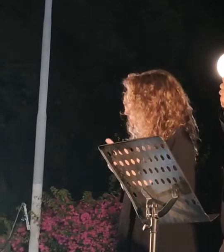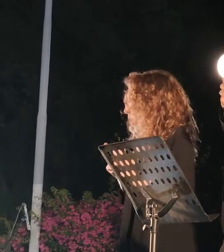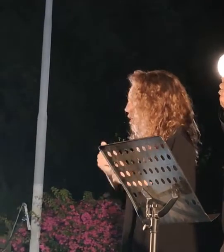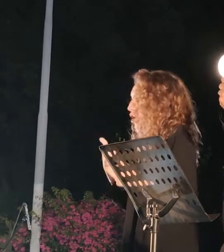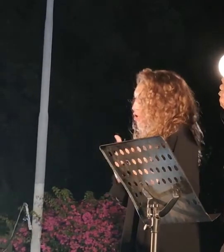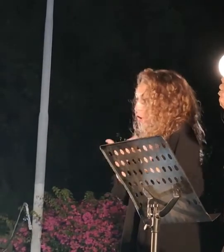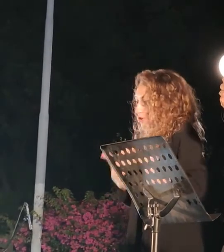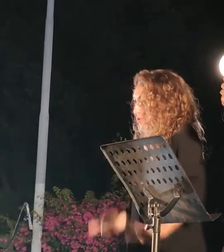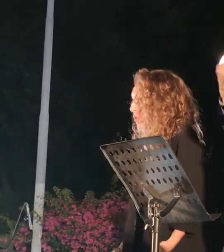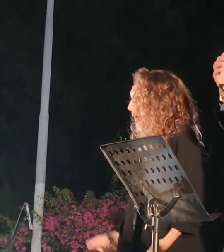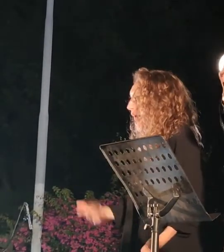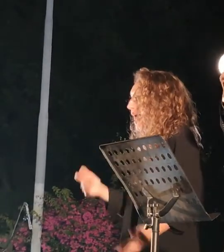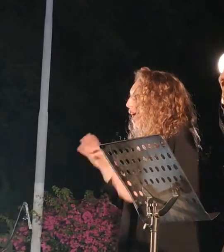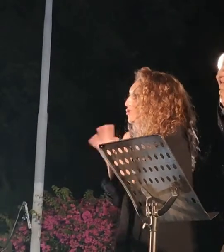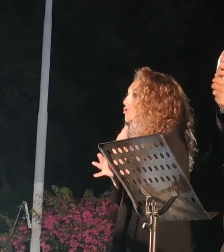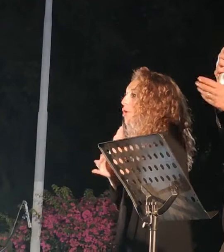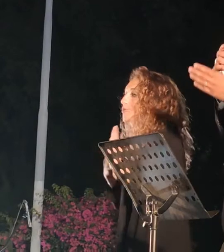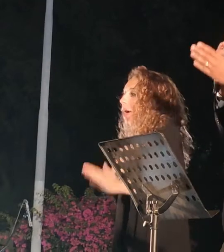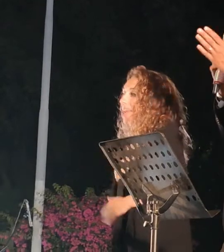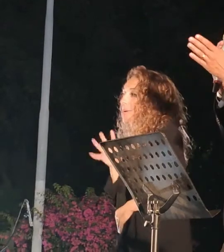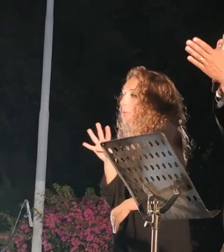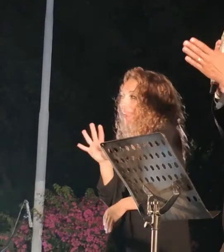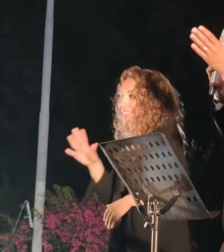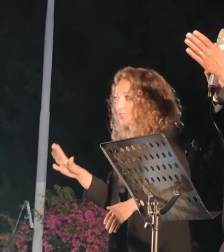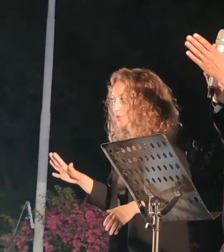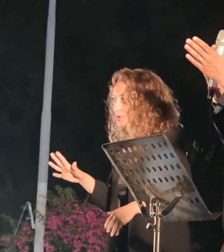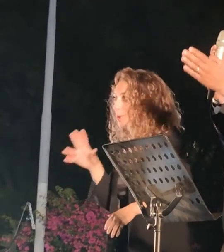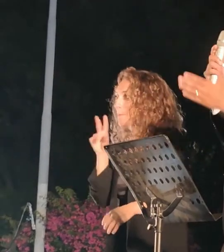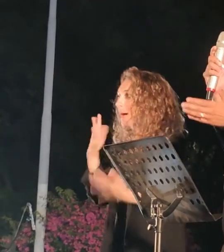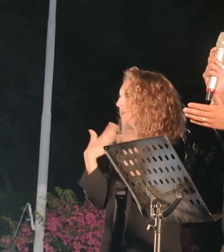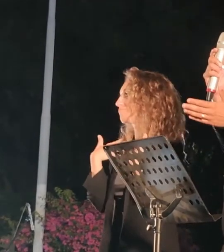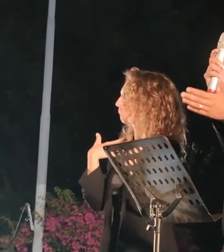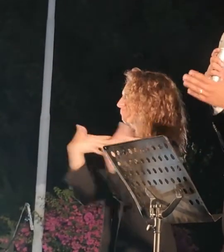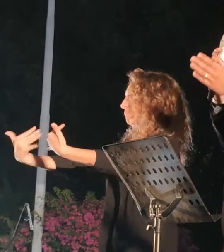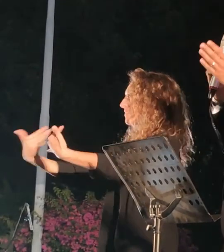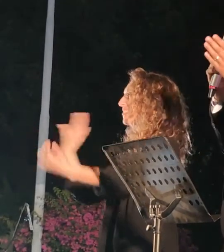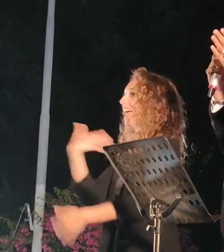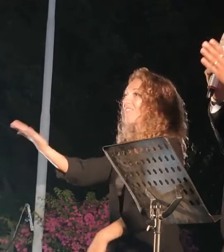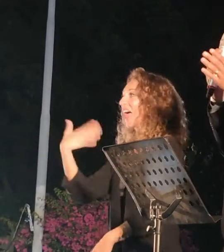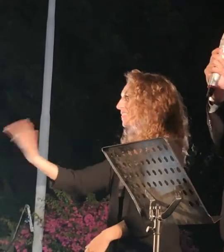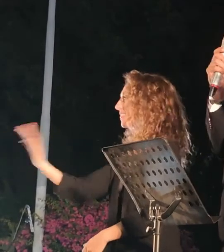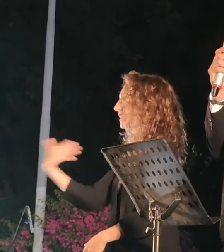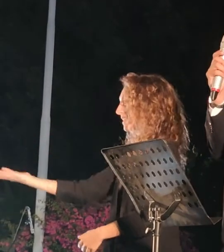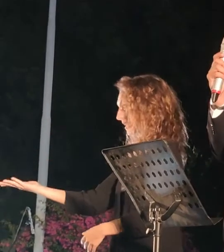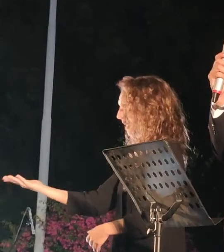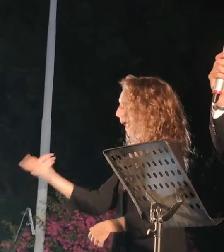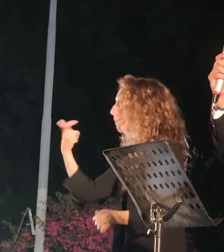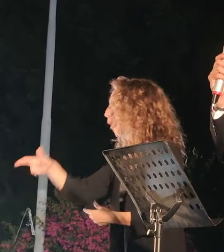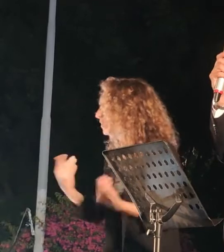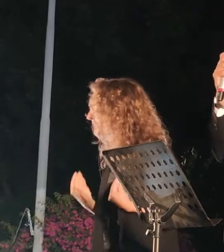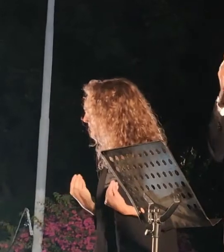dei miei 45 anni a parlare davanti a voi è perché